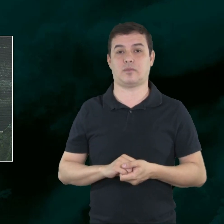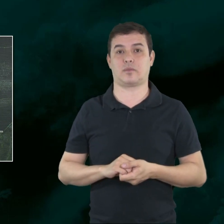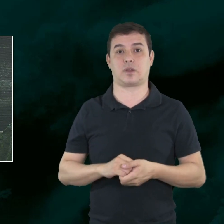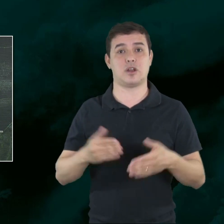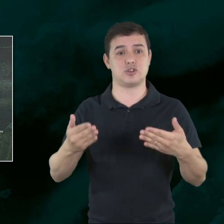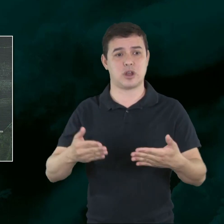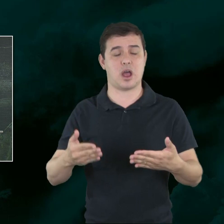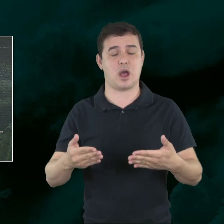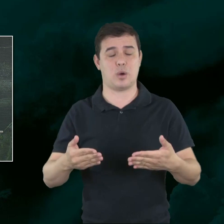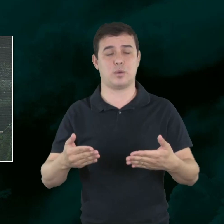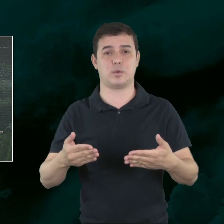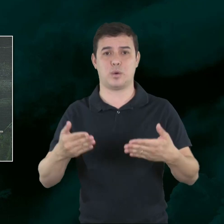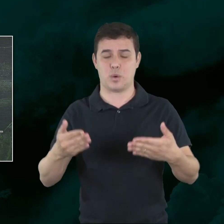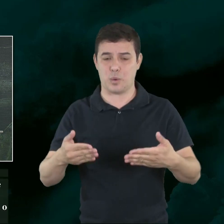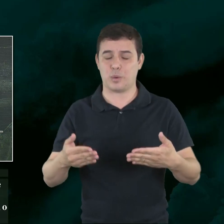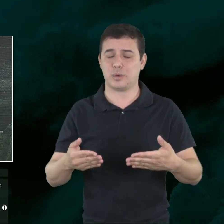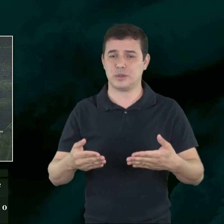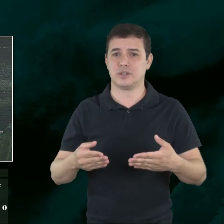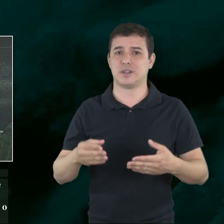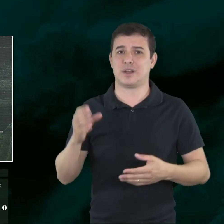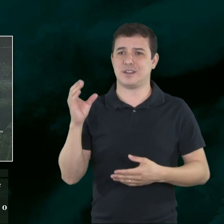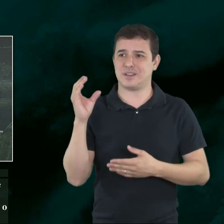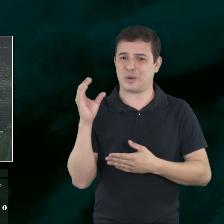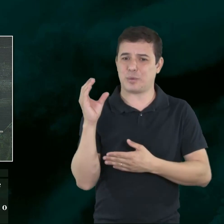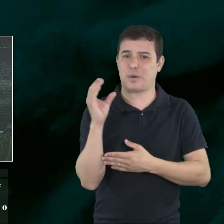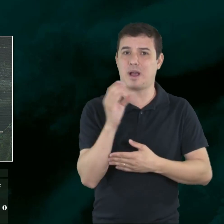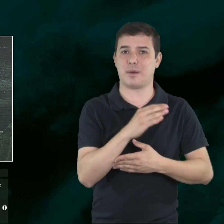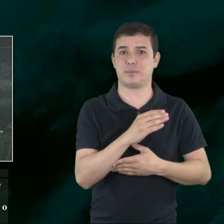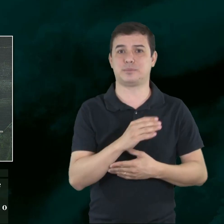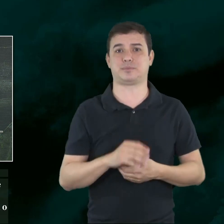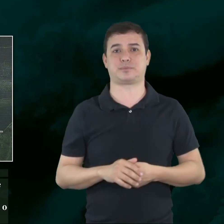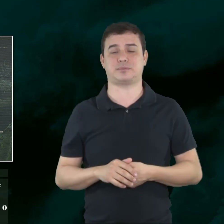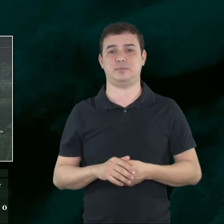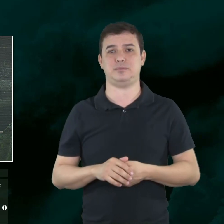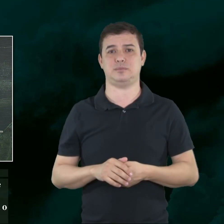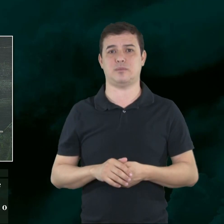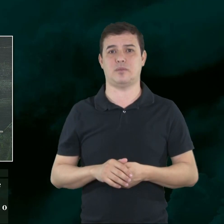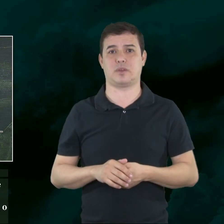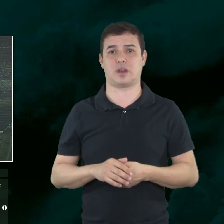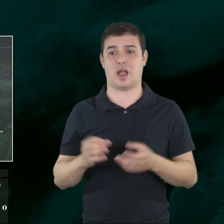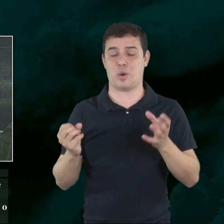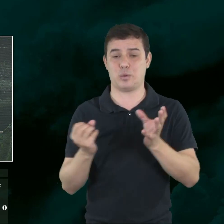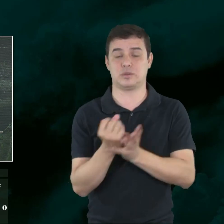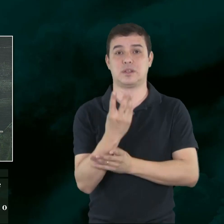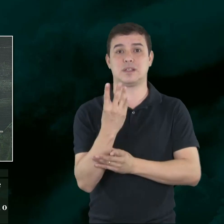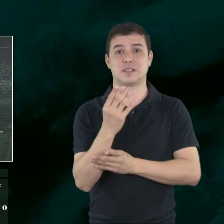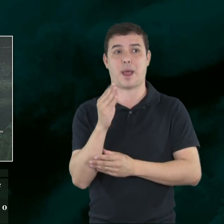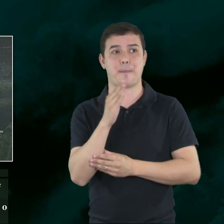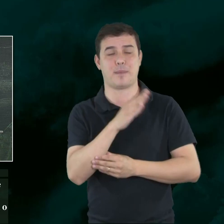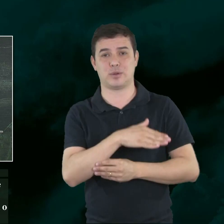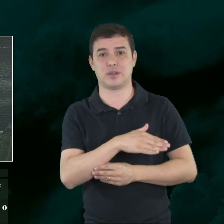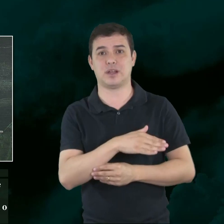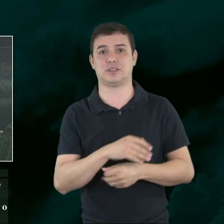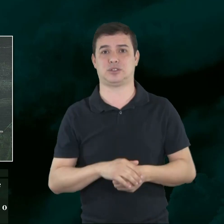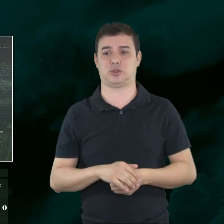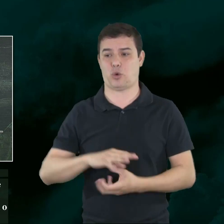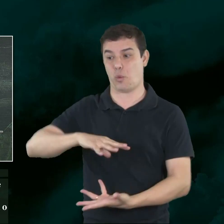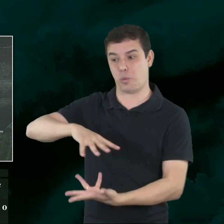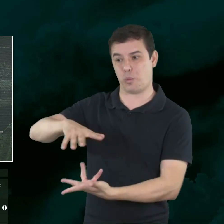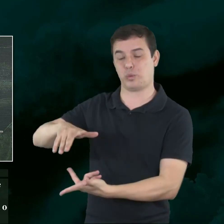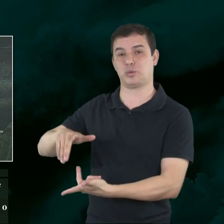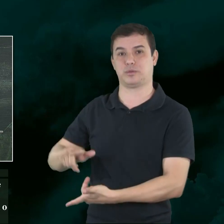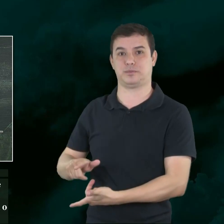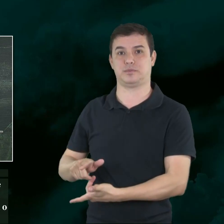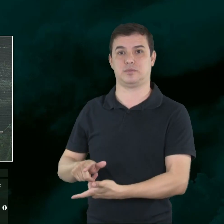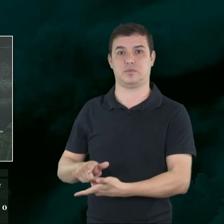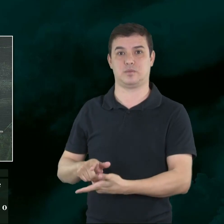Amar tem nos apresentado várias vezes, dado vacina contra o mistério da iniquidade. Então,